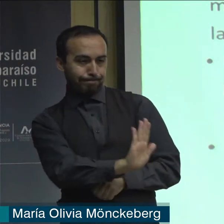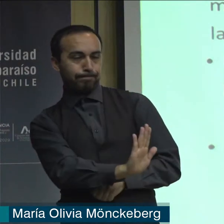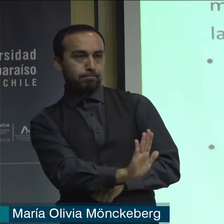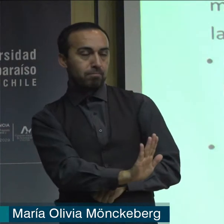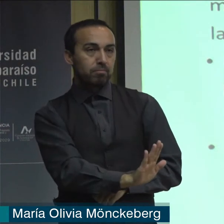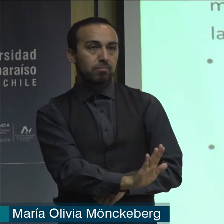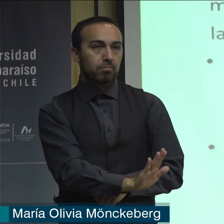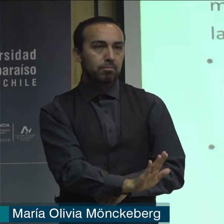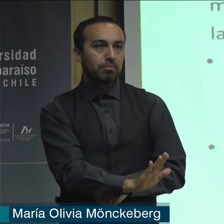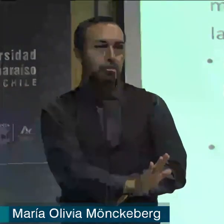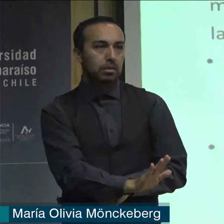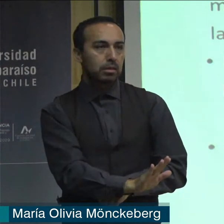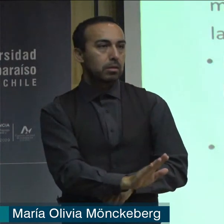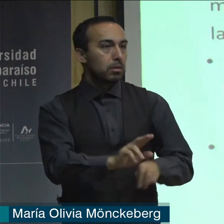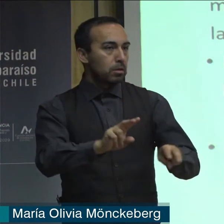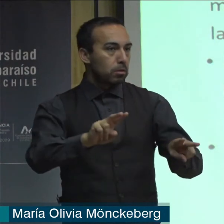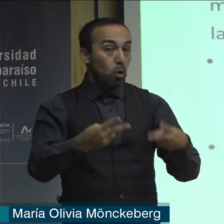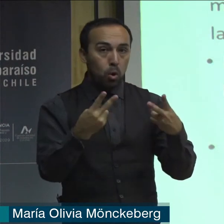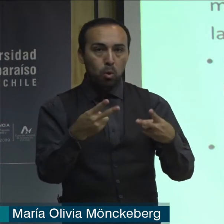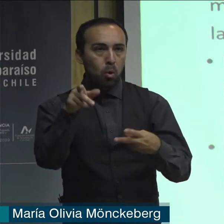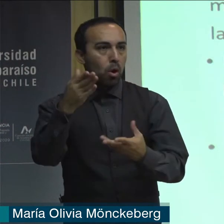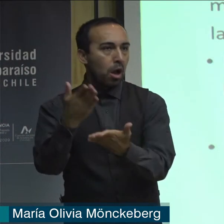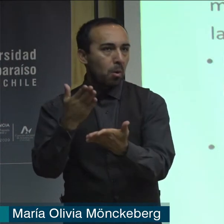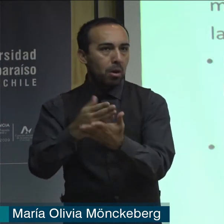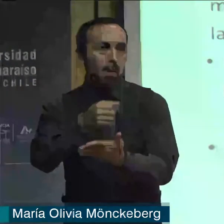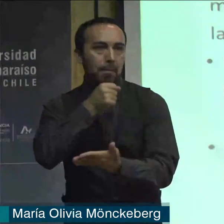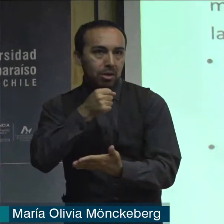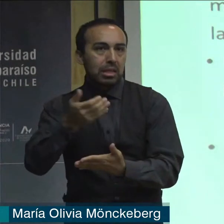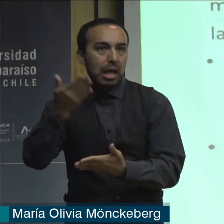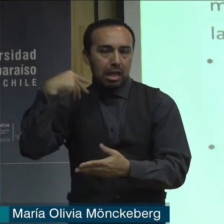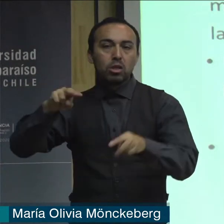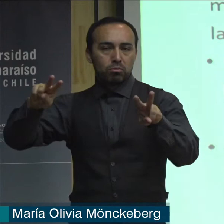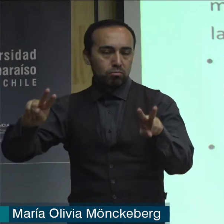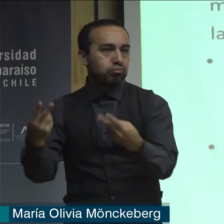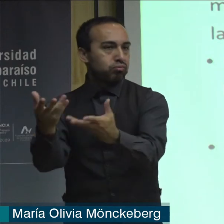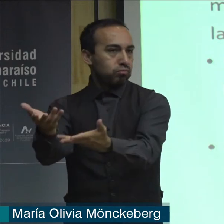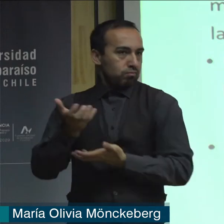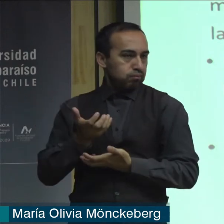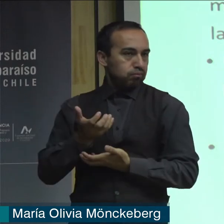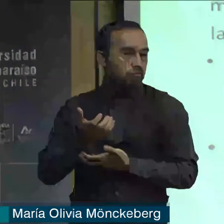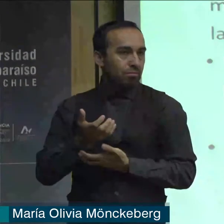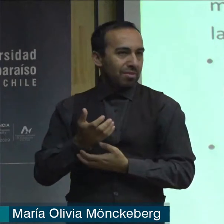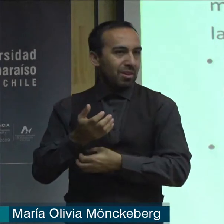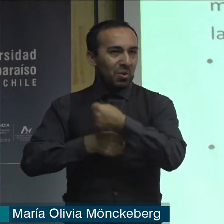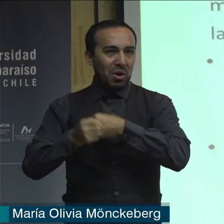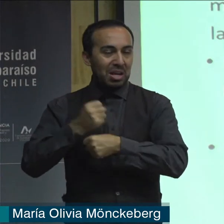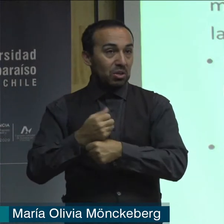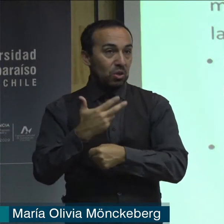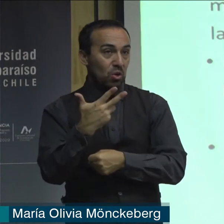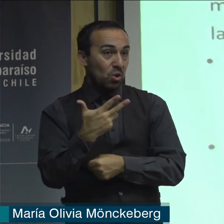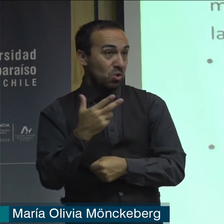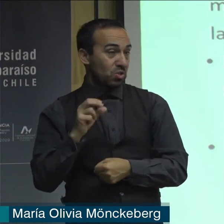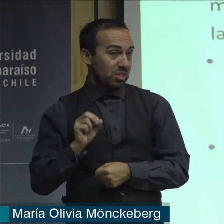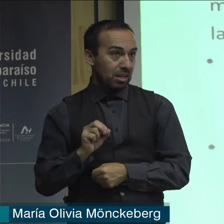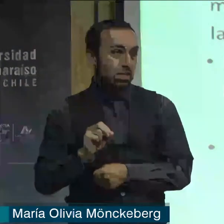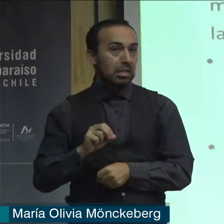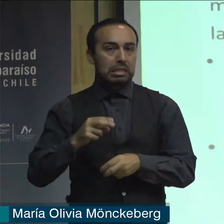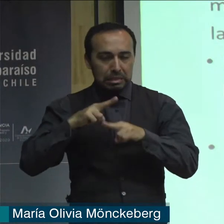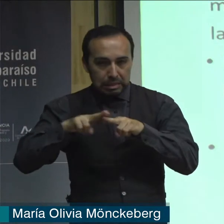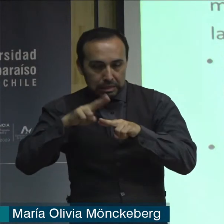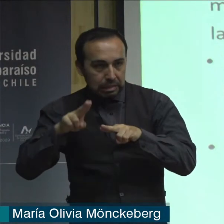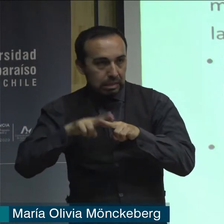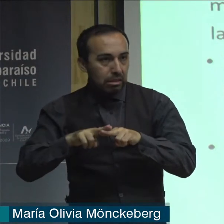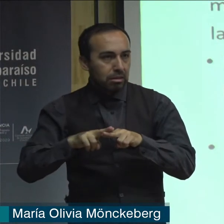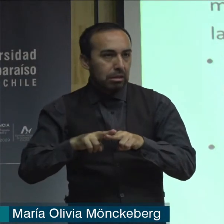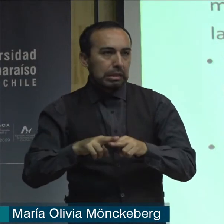logramos recuperar colegio periodistas por ejemplo en esos años en los ochenta y dar muchas muchas batallas